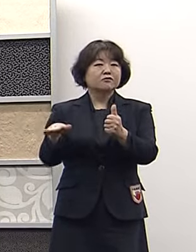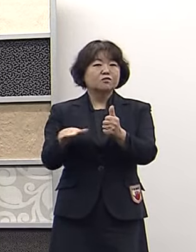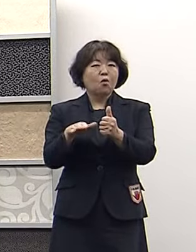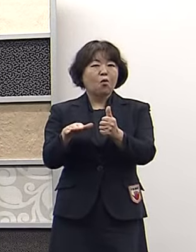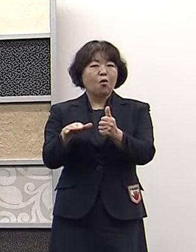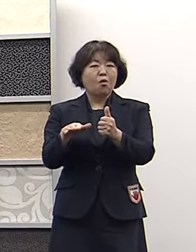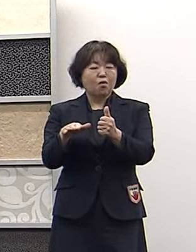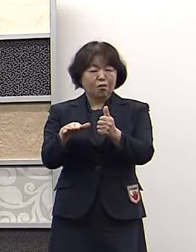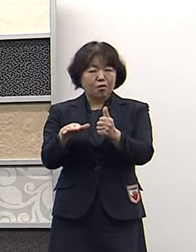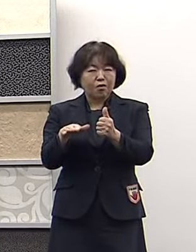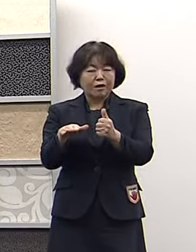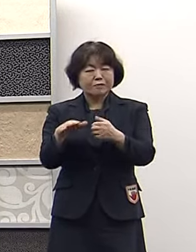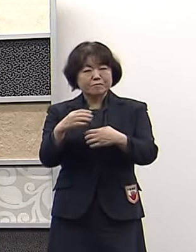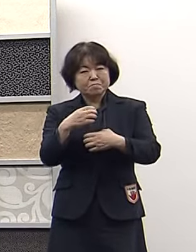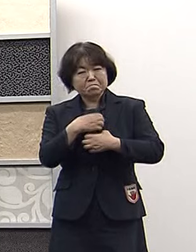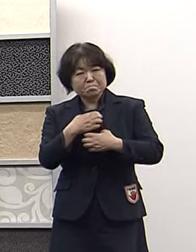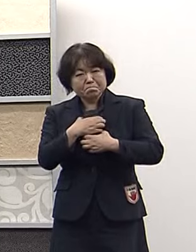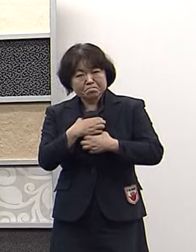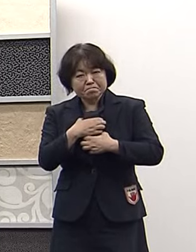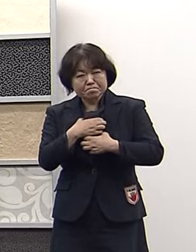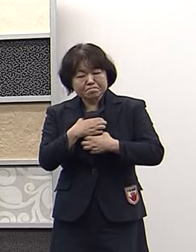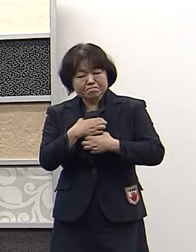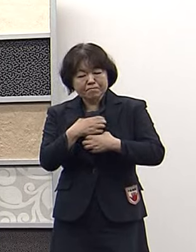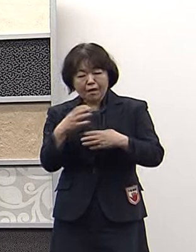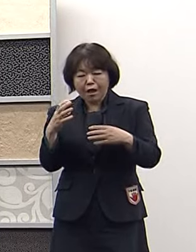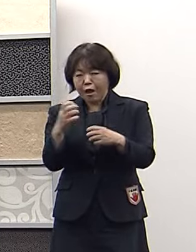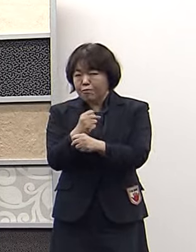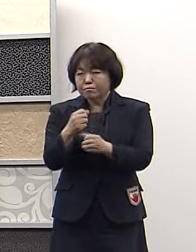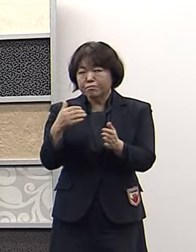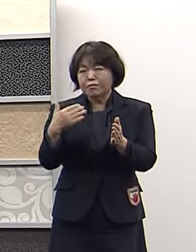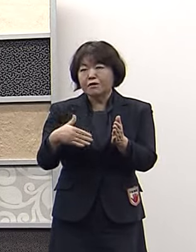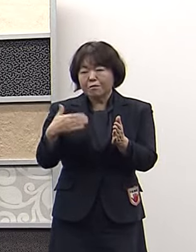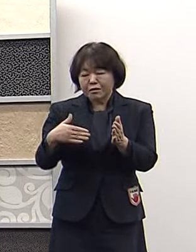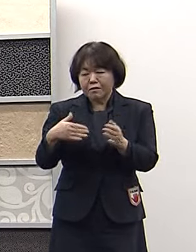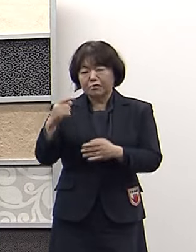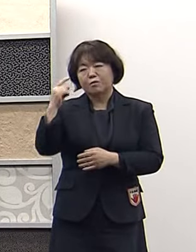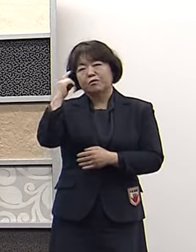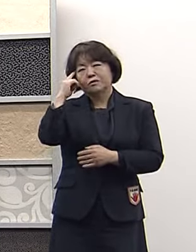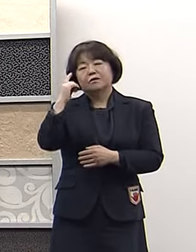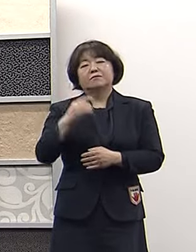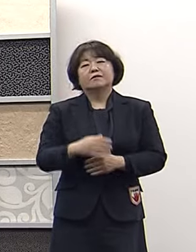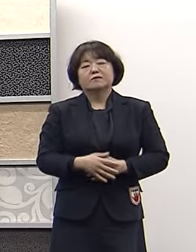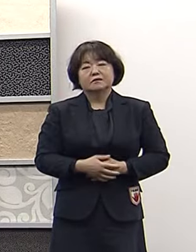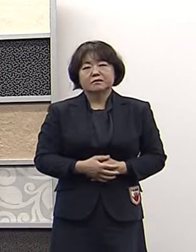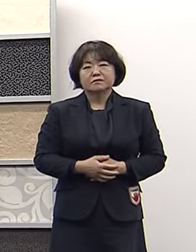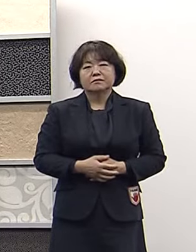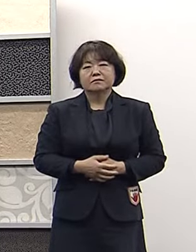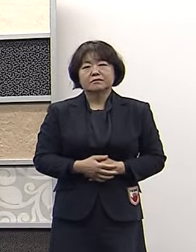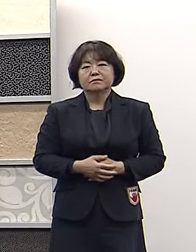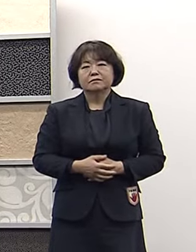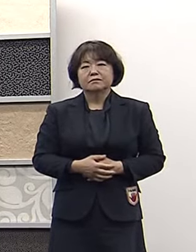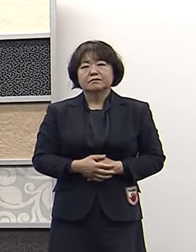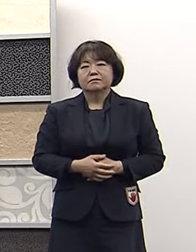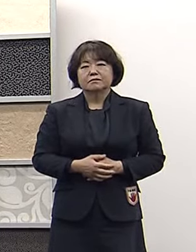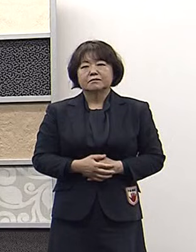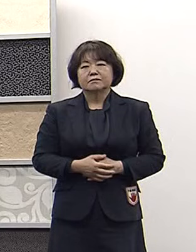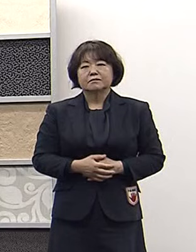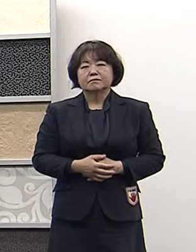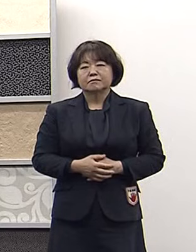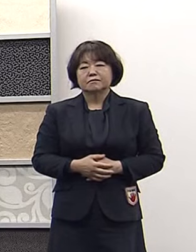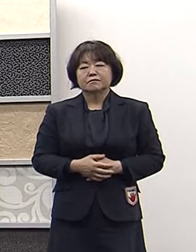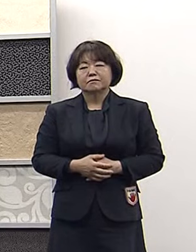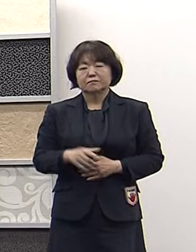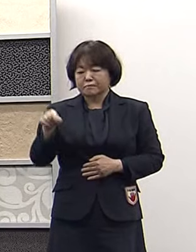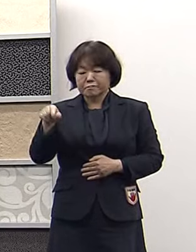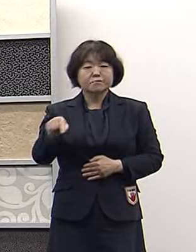念、これが払拭しきれてないっていうところにあるんではないかなと思ってます。まあ、この点ですね、その、まあ、県と県、まあ、要は組織同士の